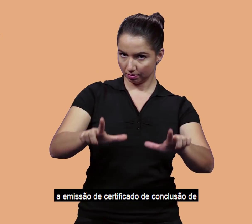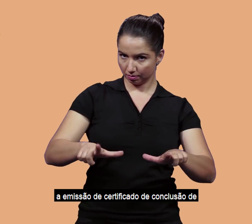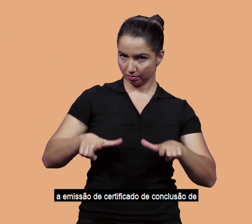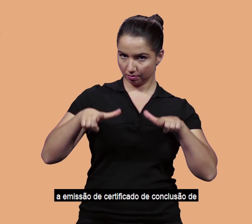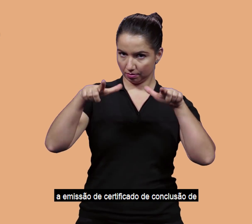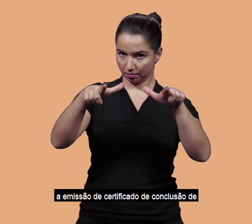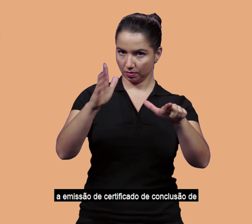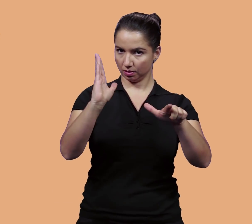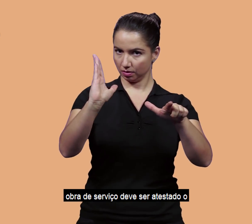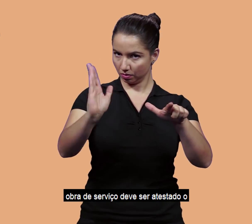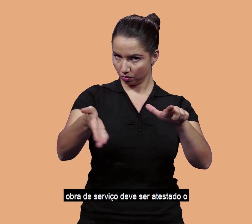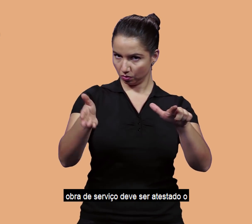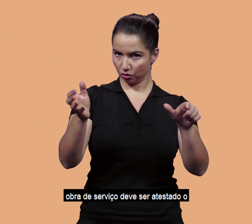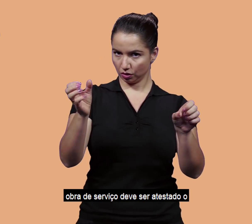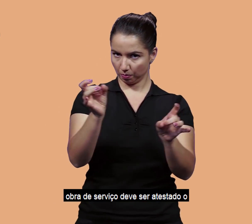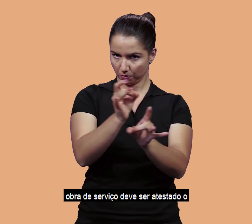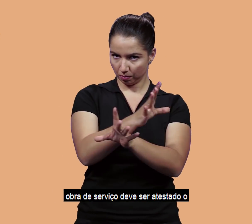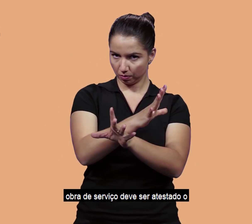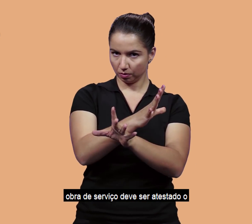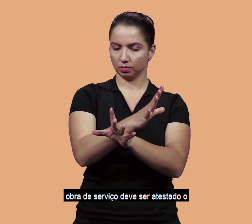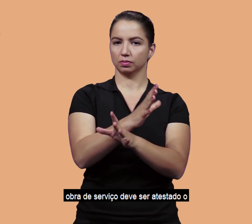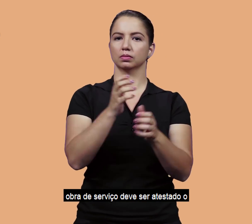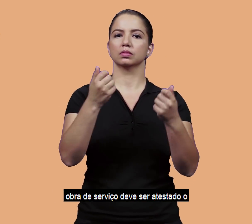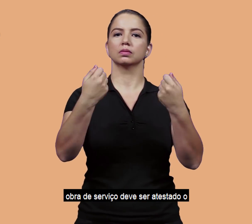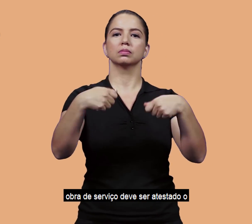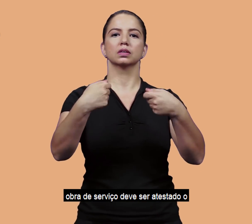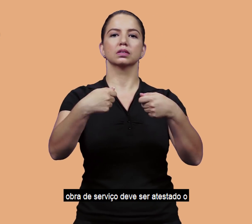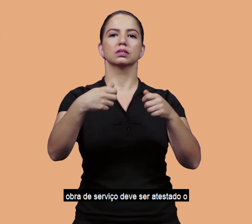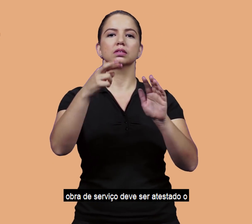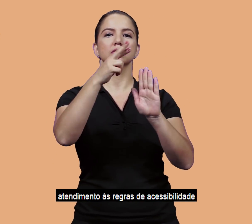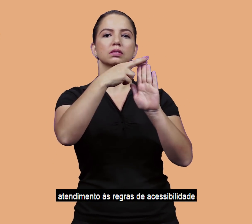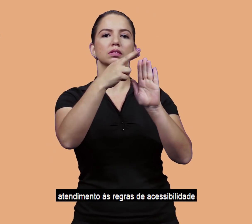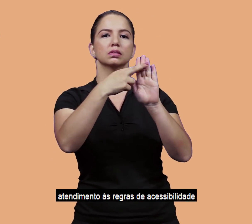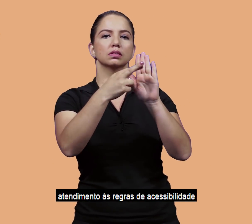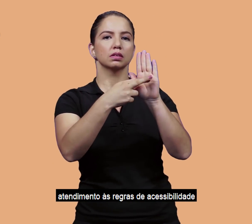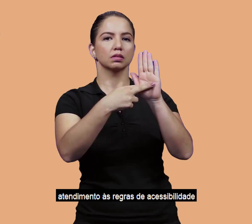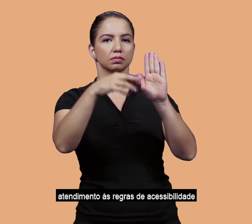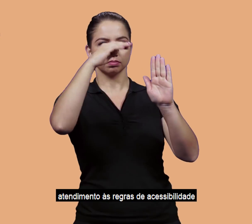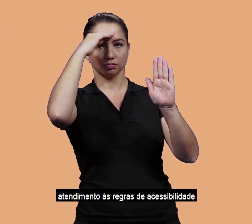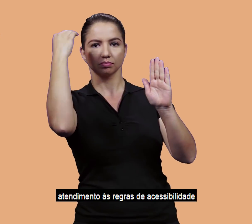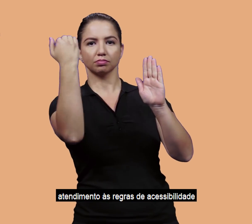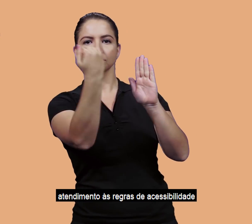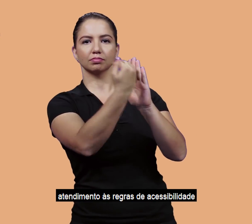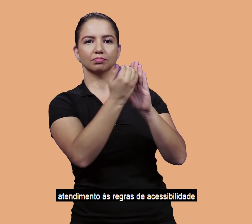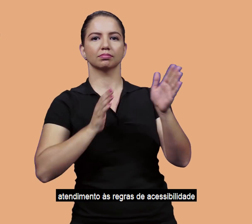de obra de serviço deve ser atestado o atendimento às regras de acessibilidade